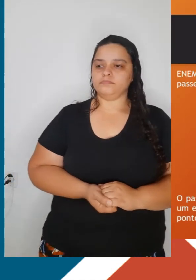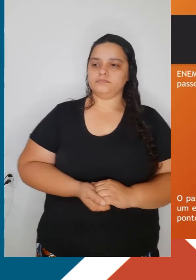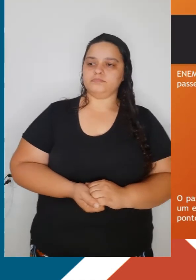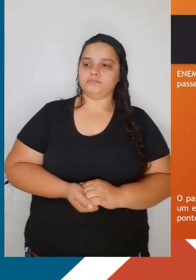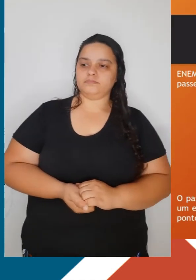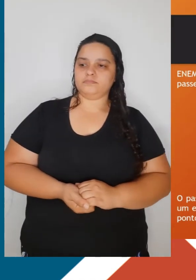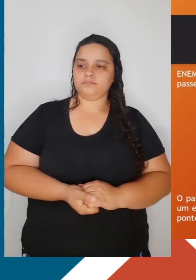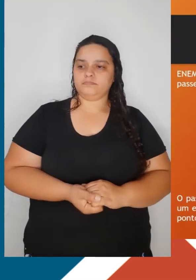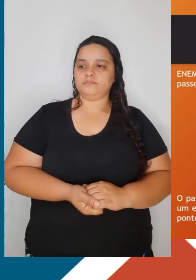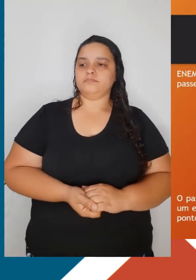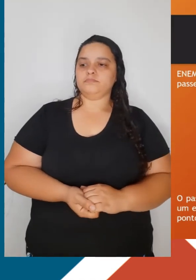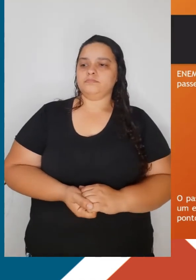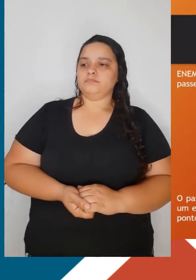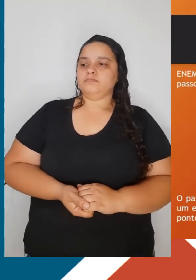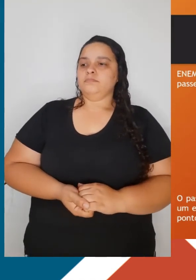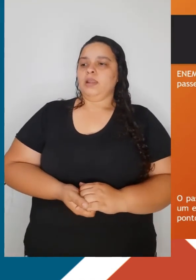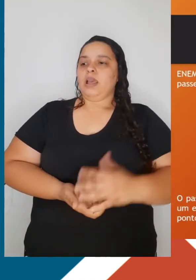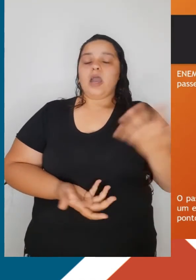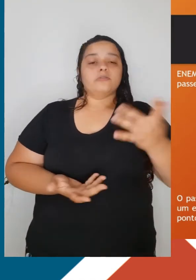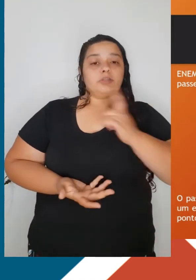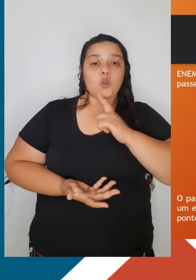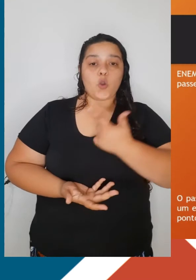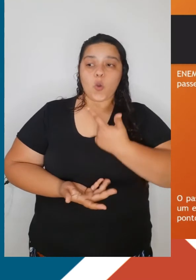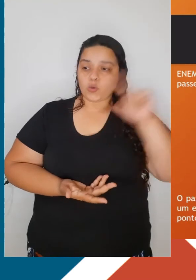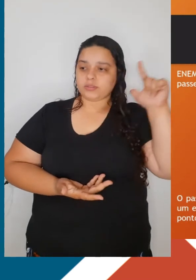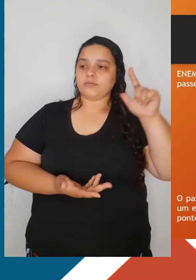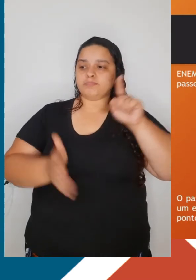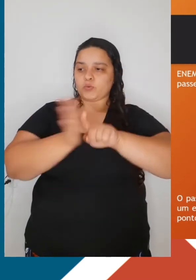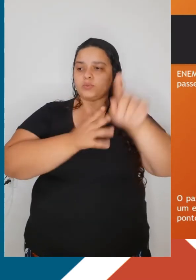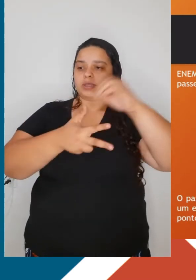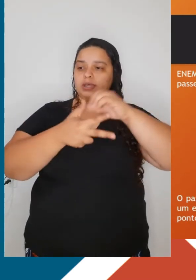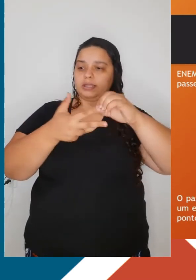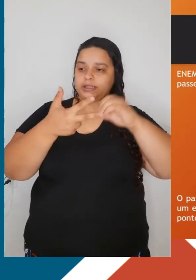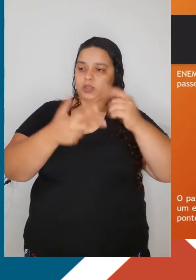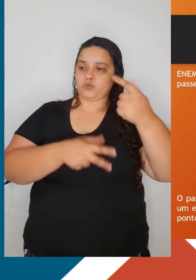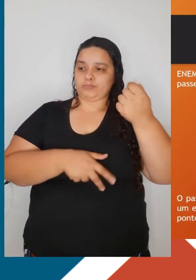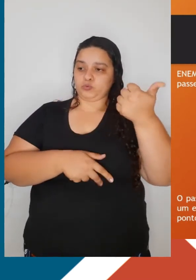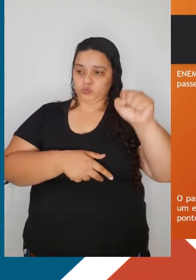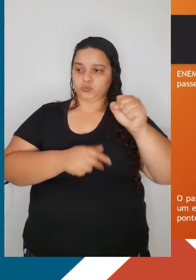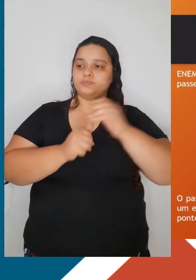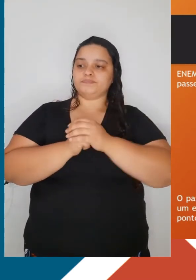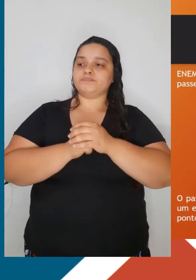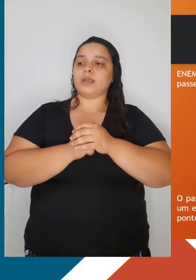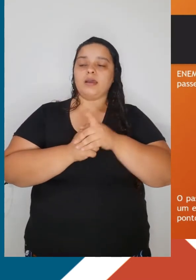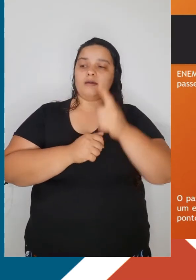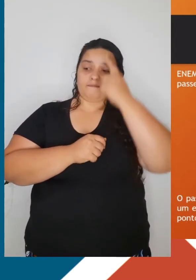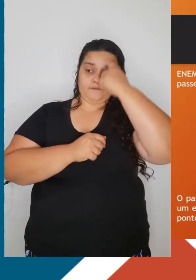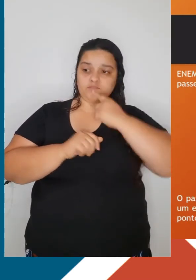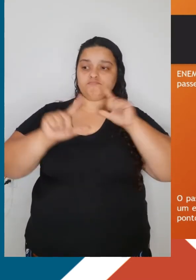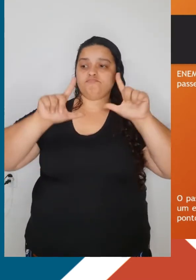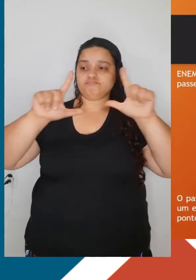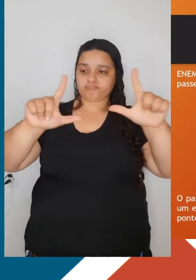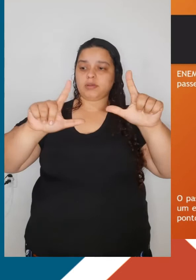Seguindo para a próxima questão, temos outra questão do Enem 2018 que nos traz o seguinte enunciado. A